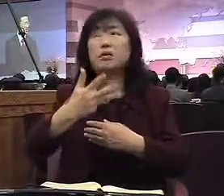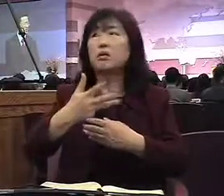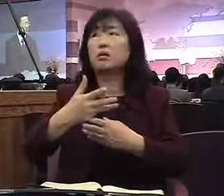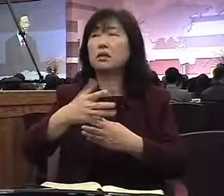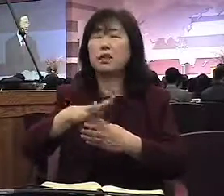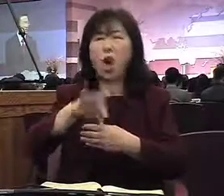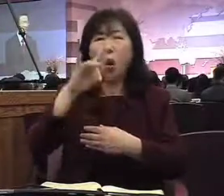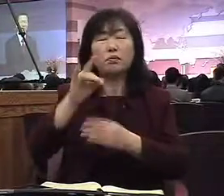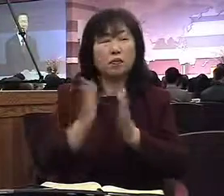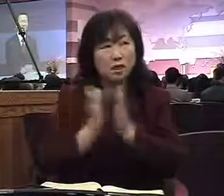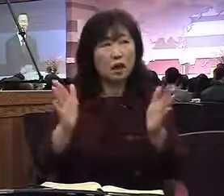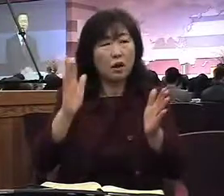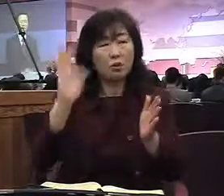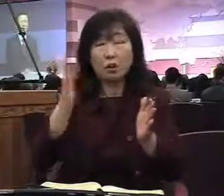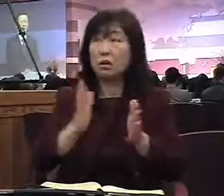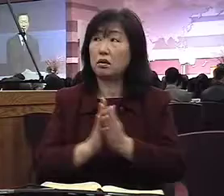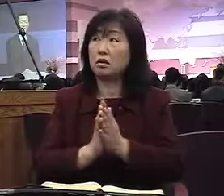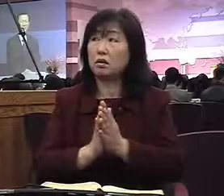되지 않습니까? 근데